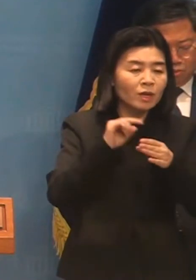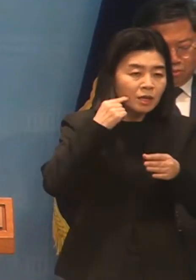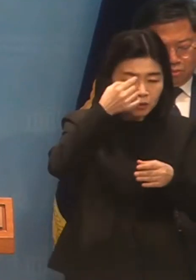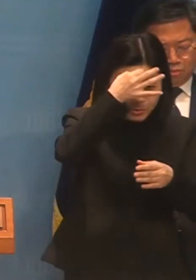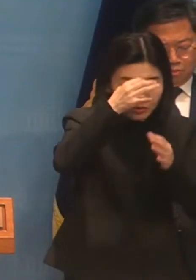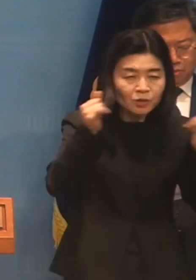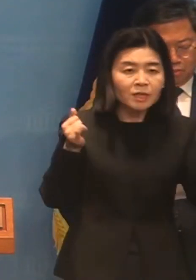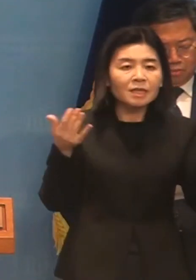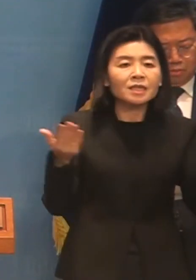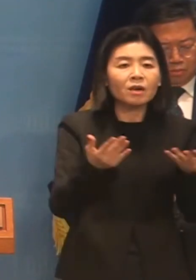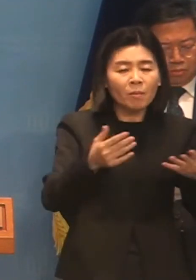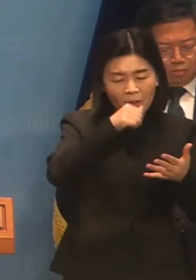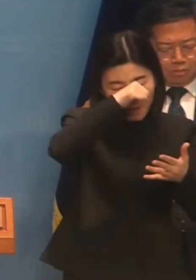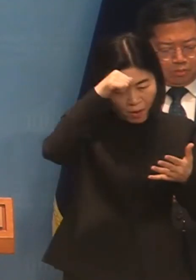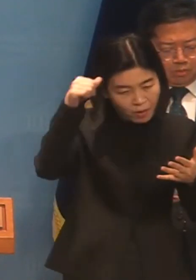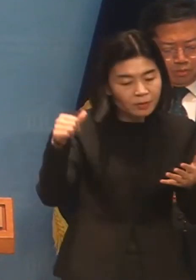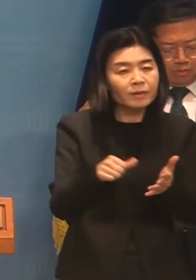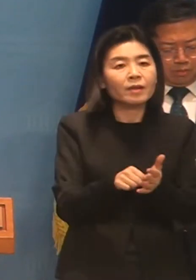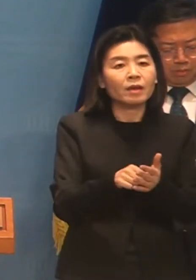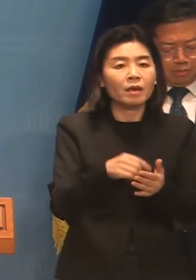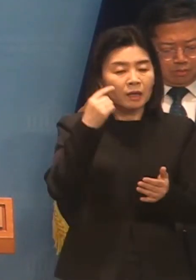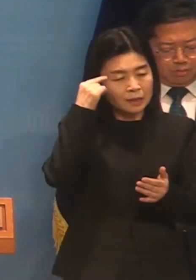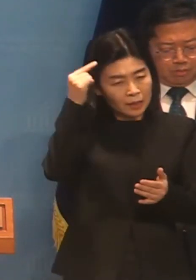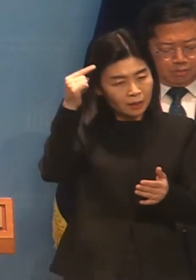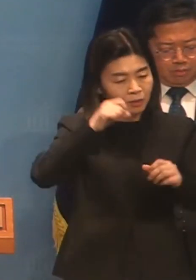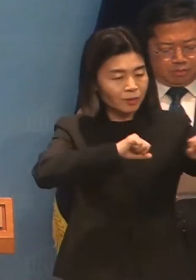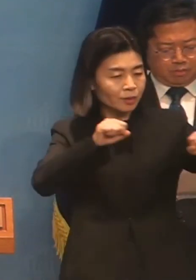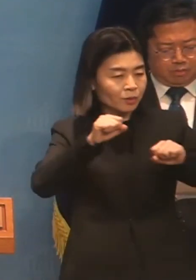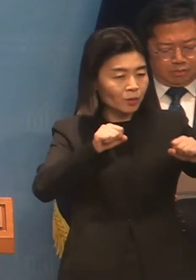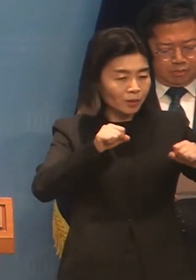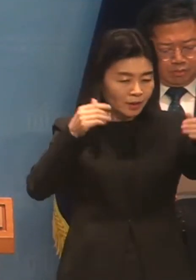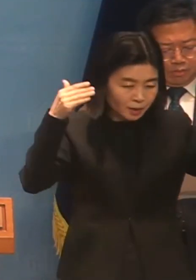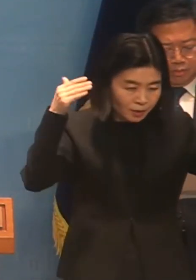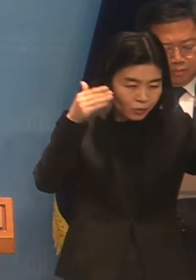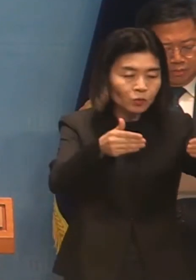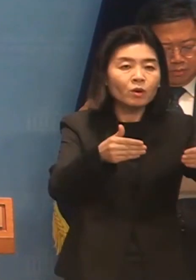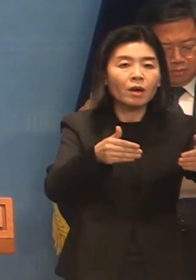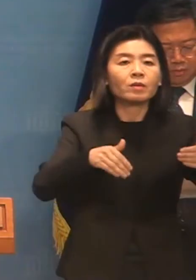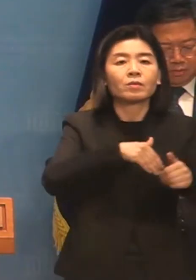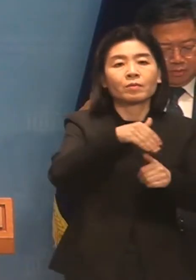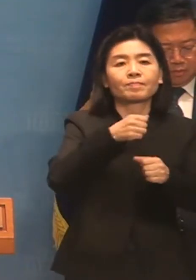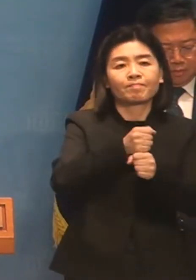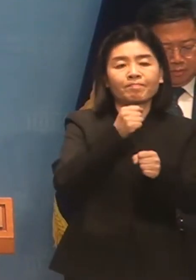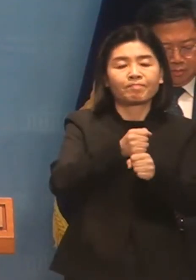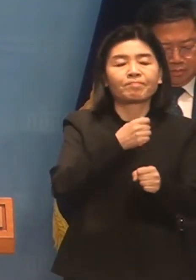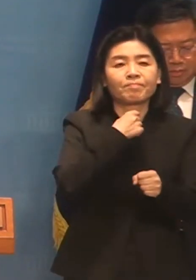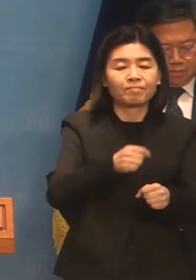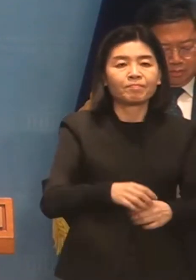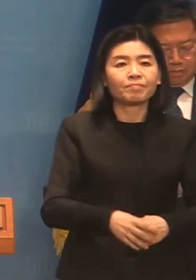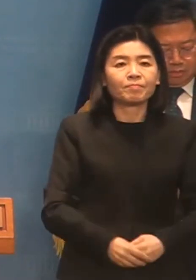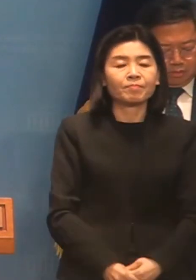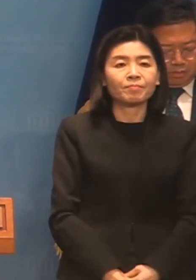평생 직업으로 창작 활동에 매진할 수 있는 환경이 구축되어야 한다.